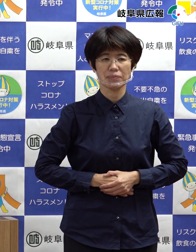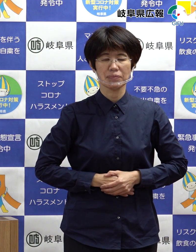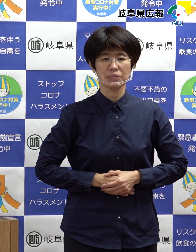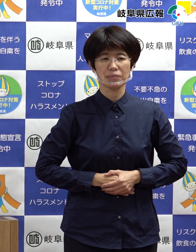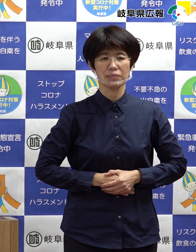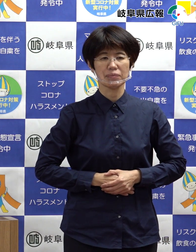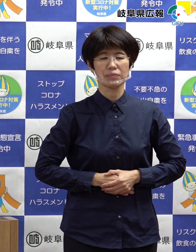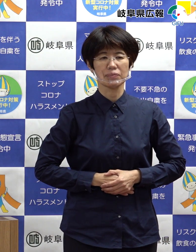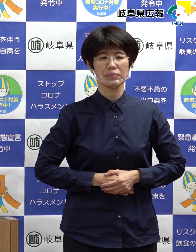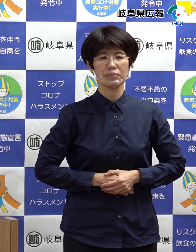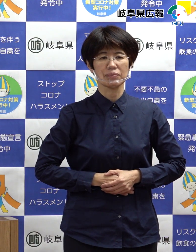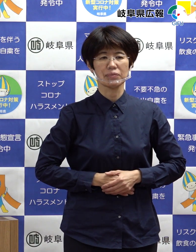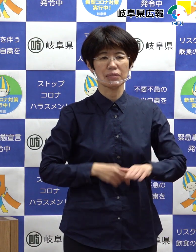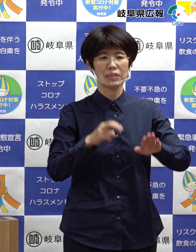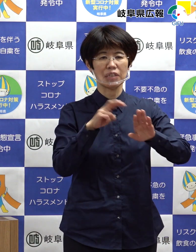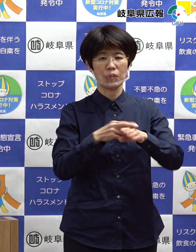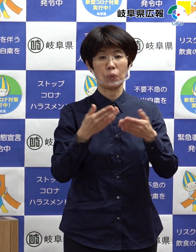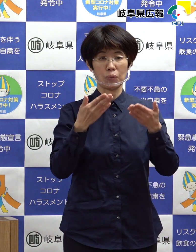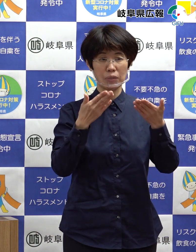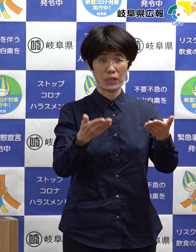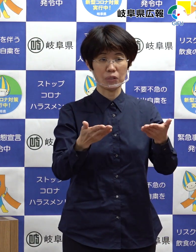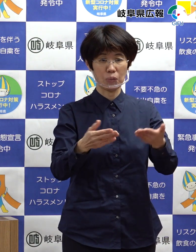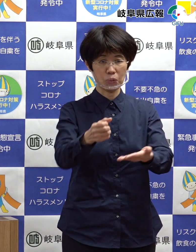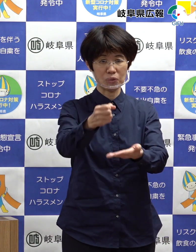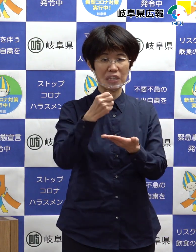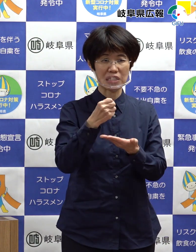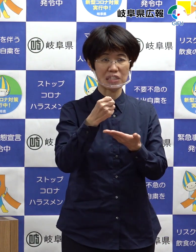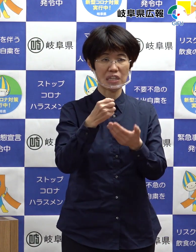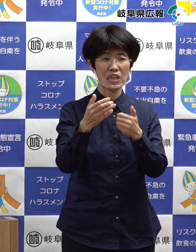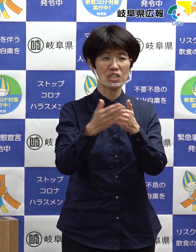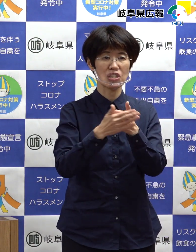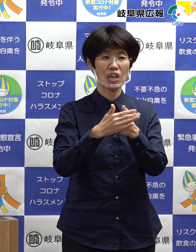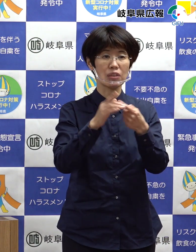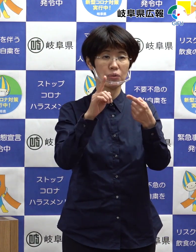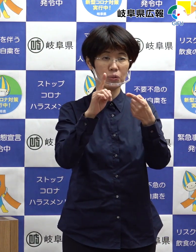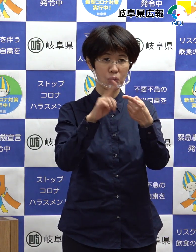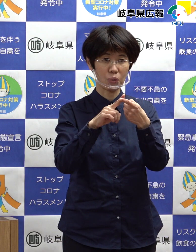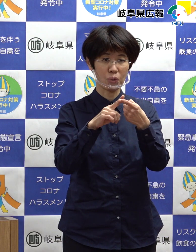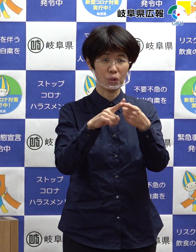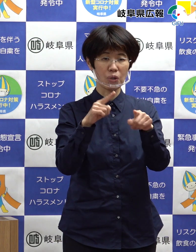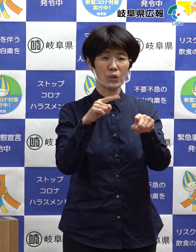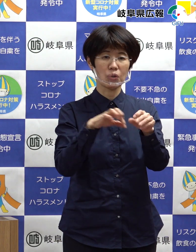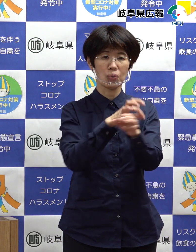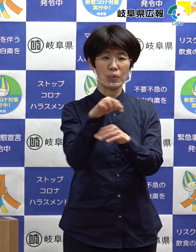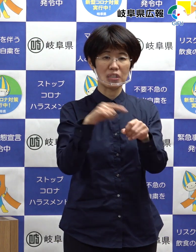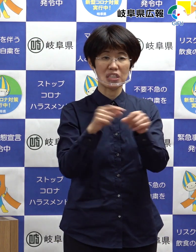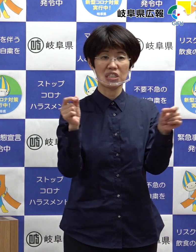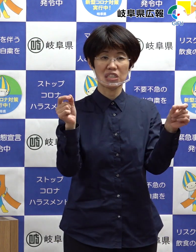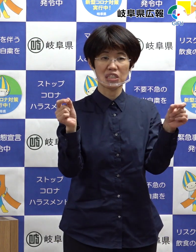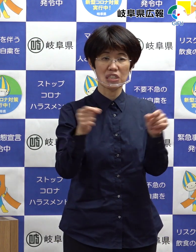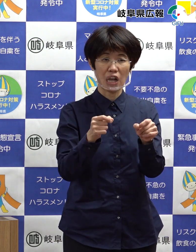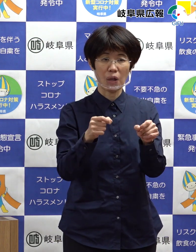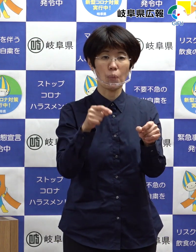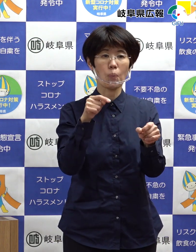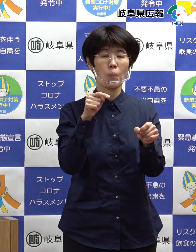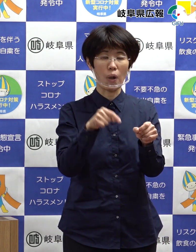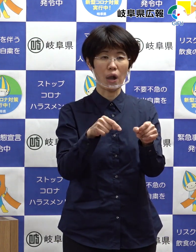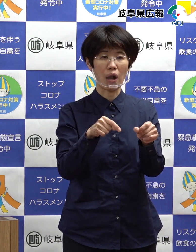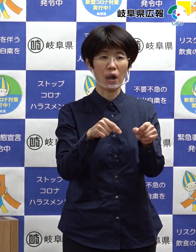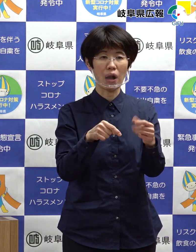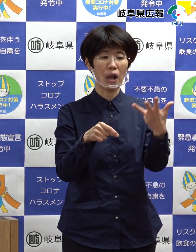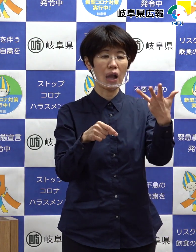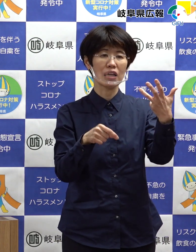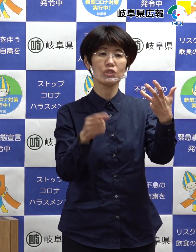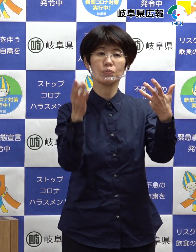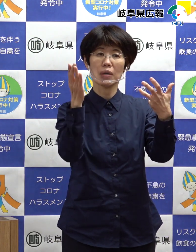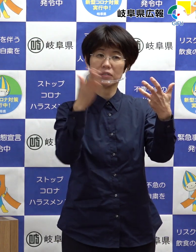まあそうですね、医療提供に対する財政支援、時短はどうも聞いてますと、8割ぐ